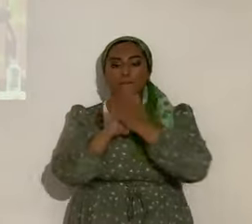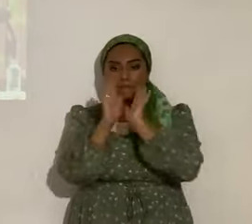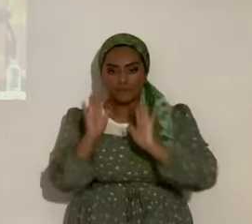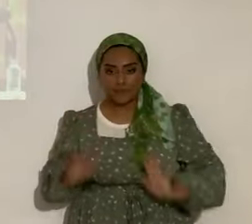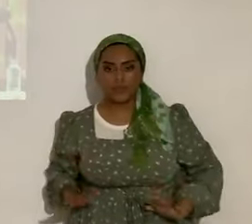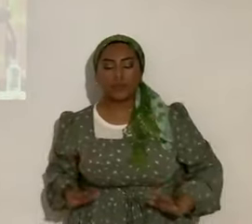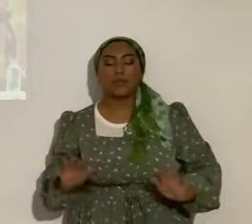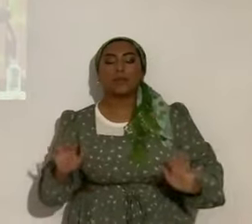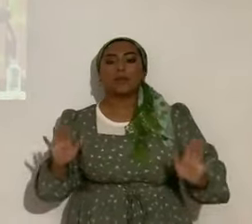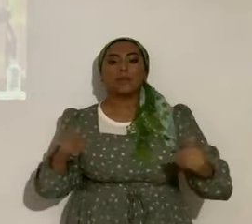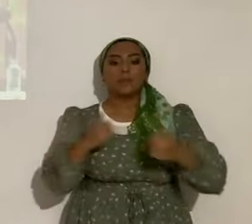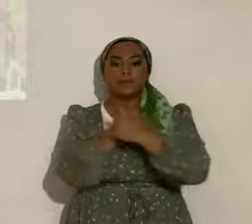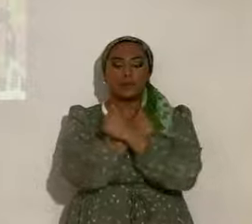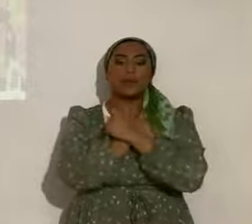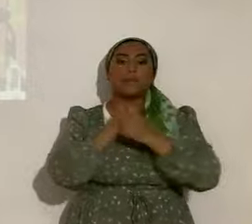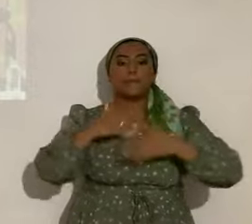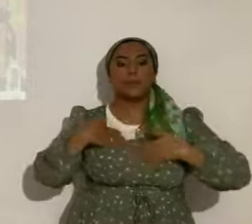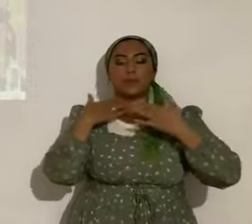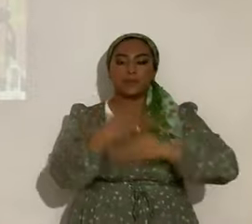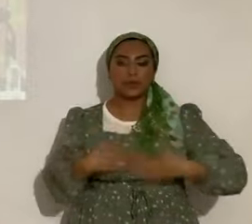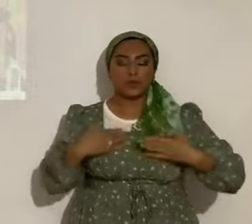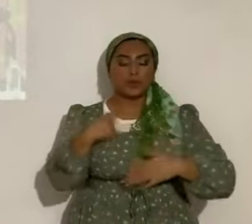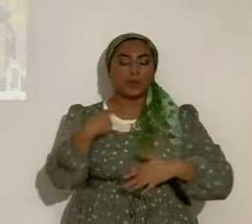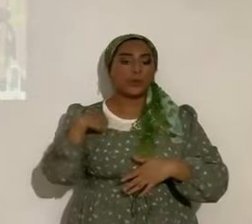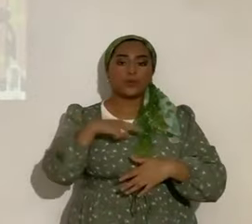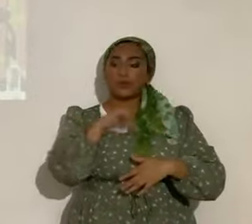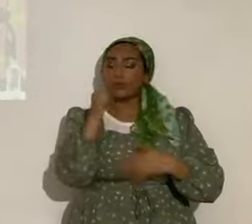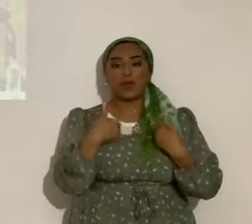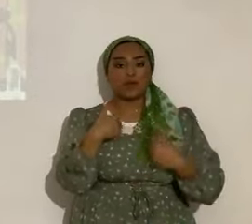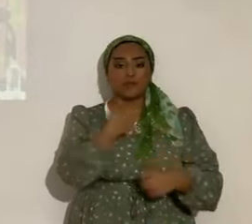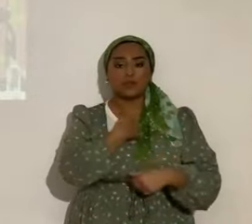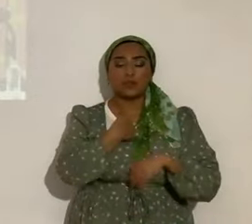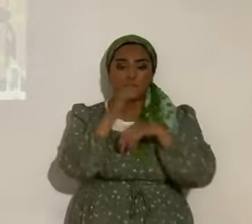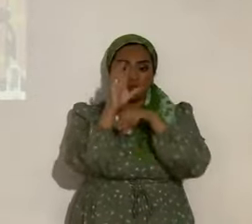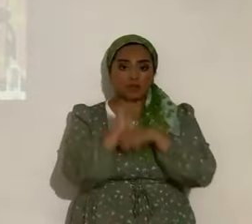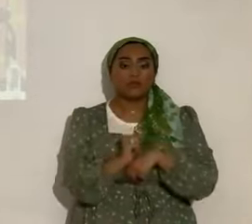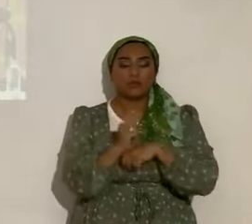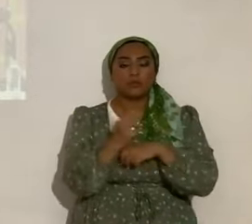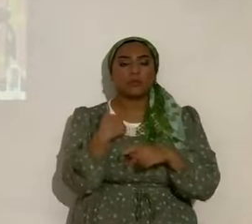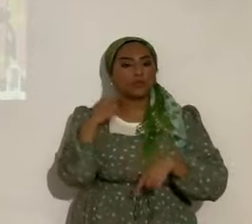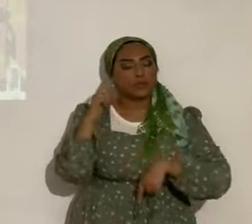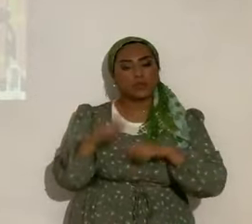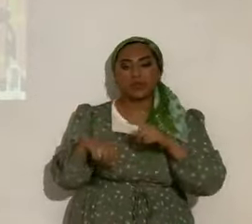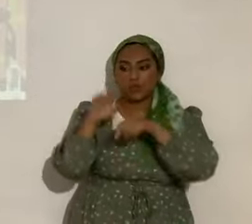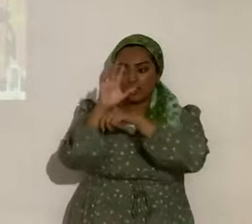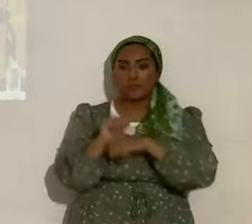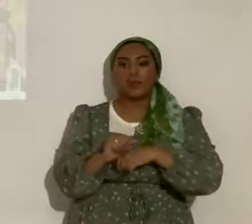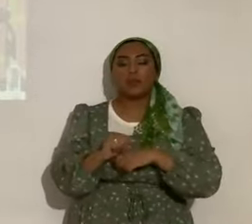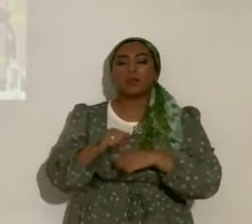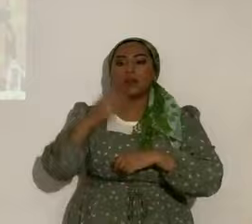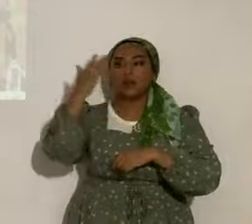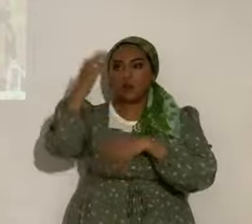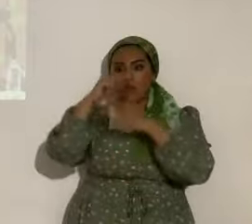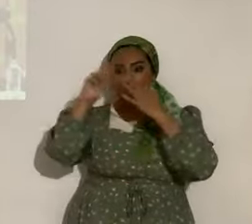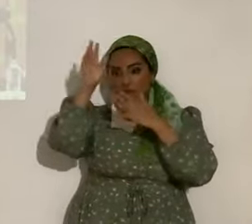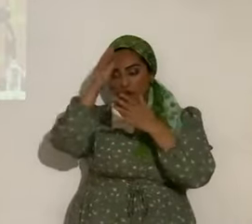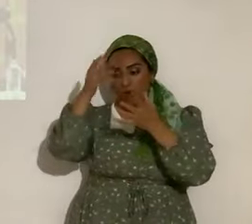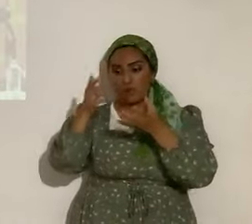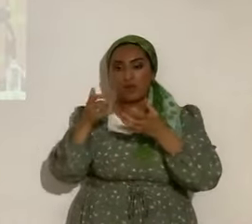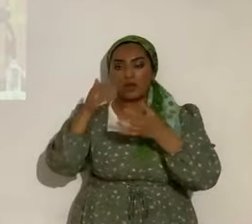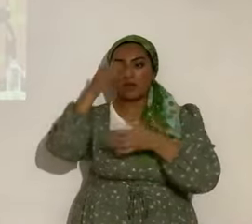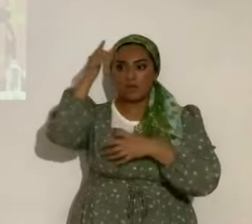benignidad, amor, gozo, etc. Si no tenemos dominio propio, no podemos dominar las cosas que el Eterno quiere que